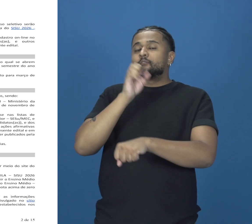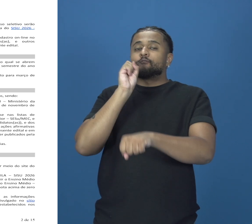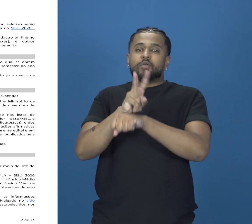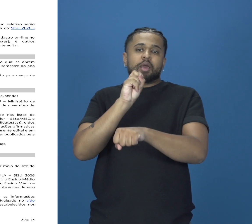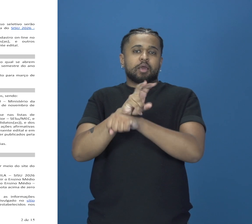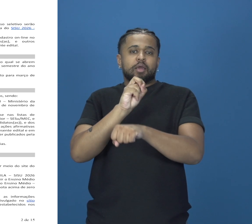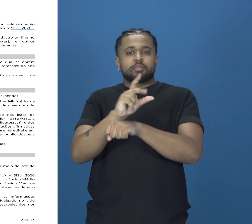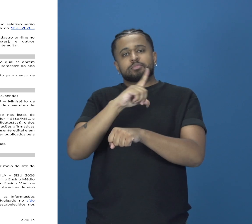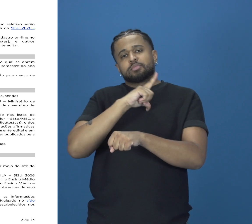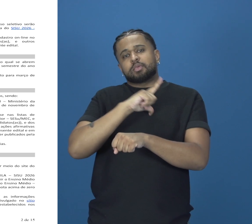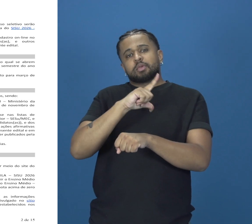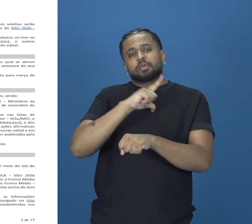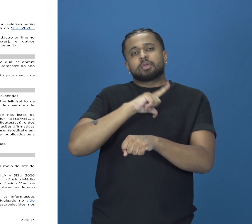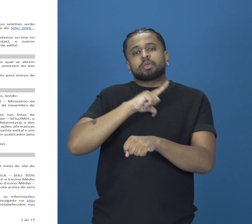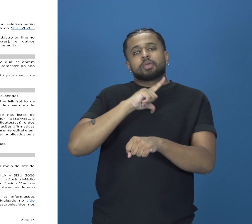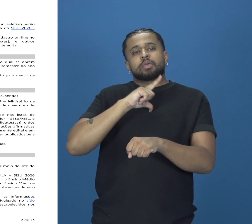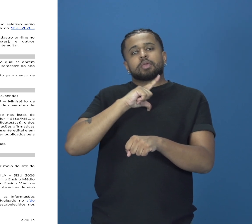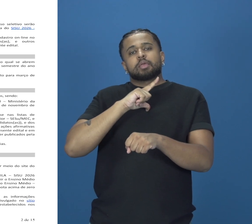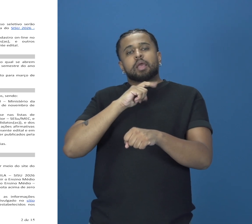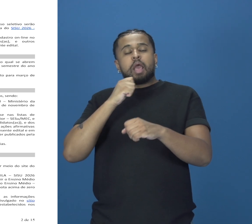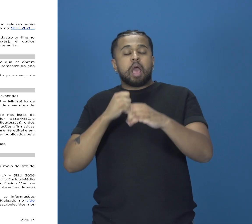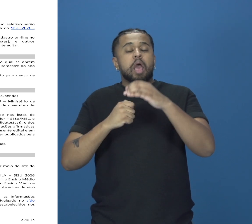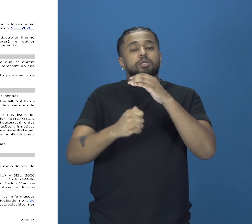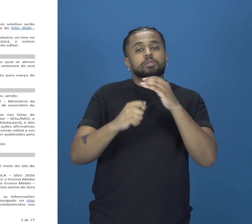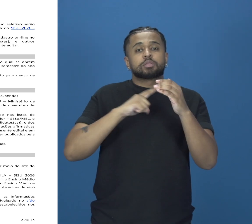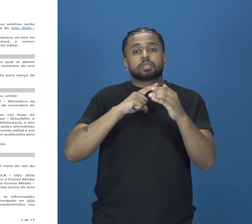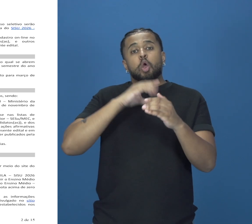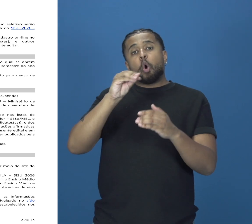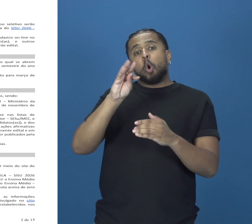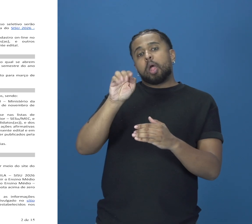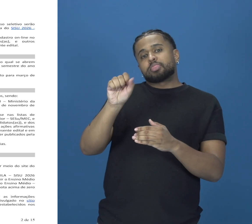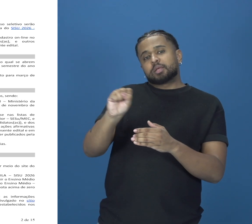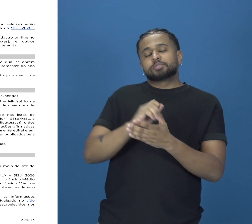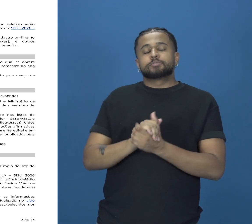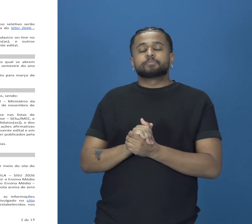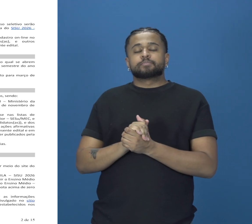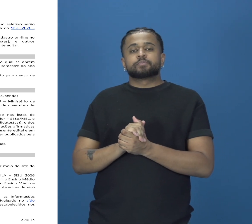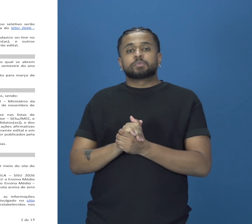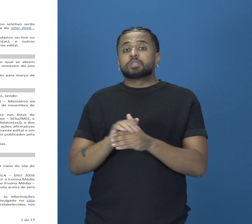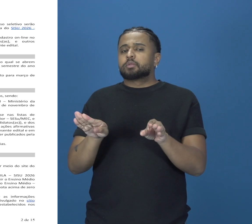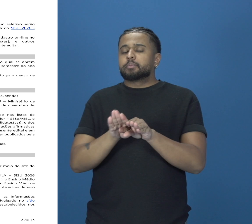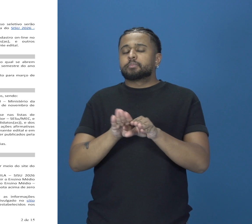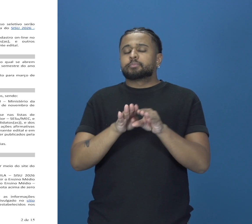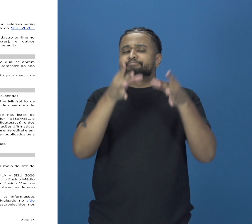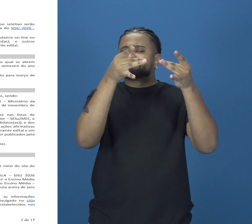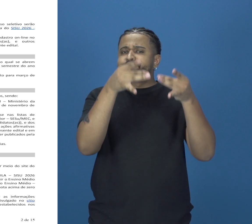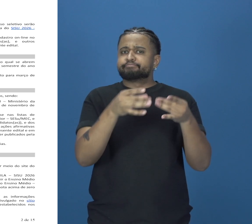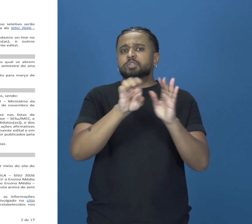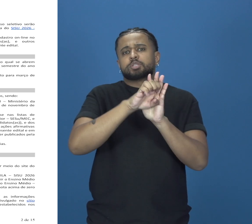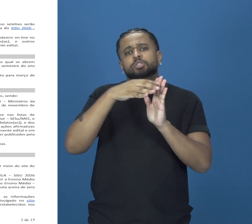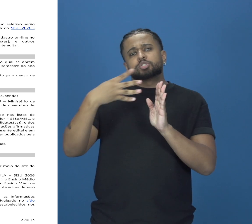vagas reservadas às ações afirmativas dos candidatos cotistas, de acordo com o descrito no